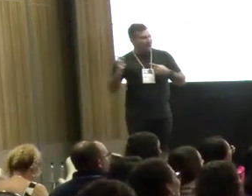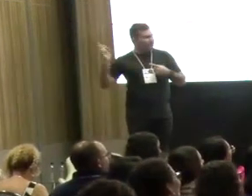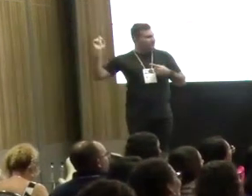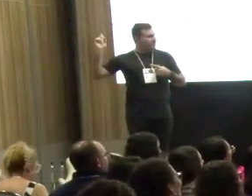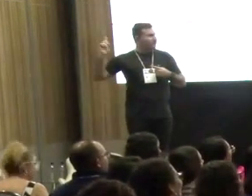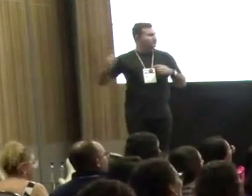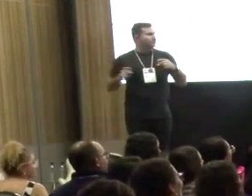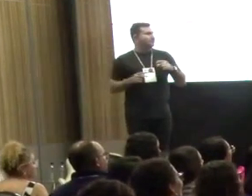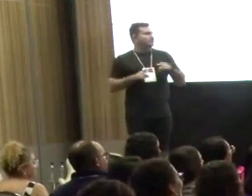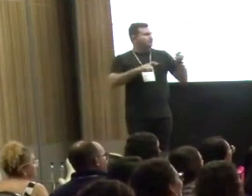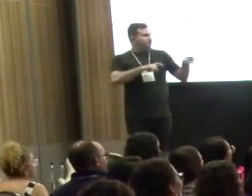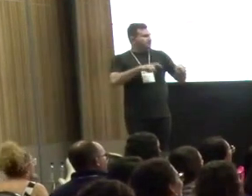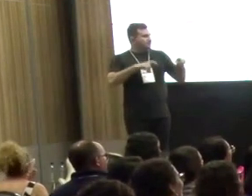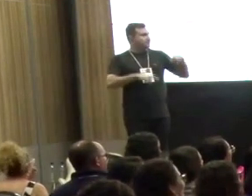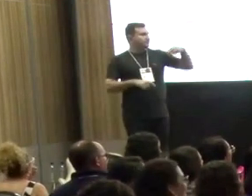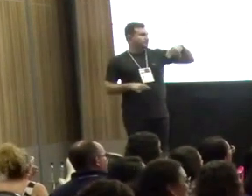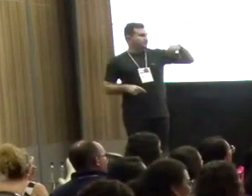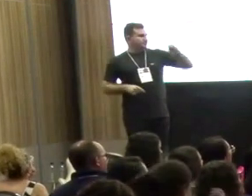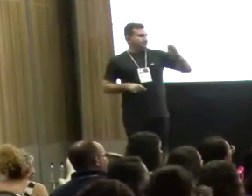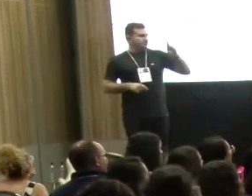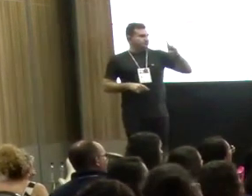do sítio Merejo.